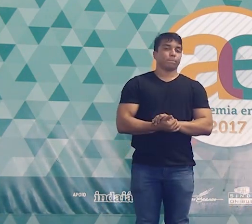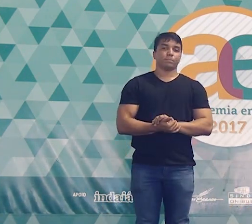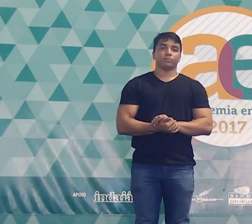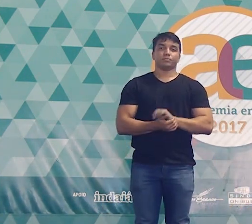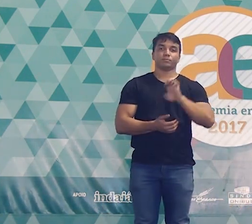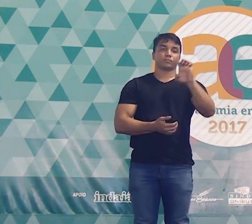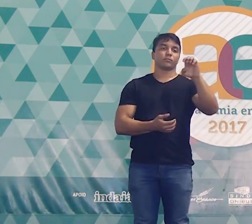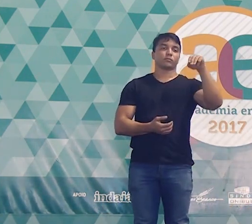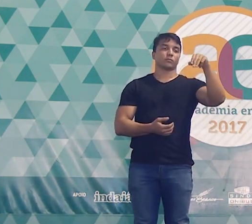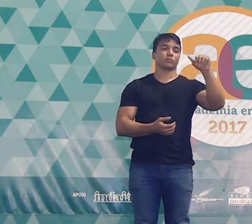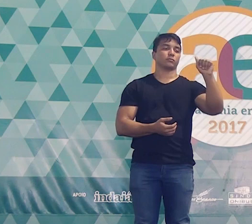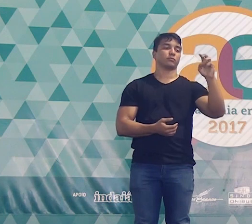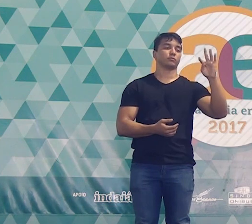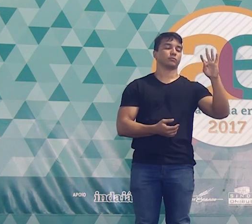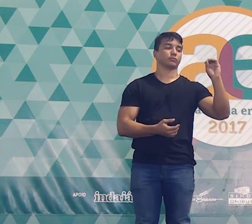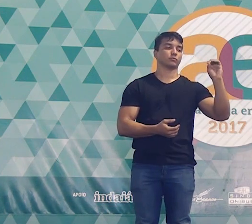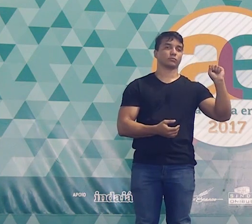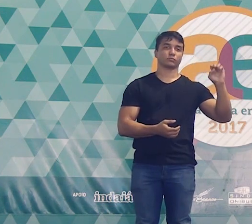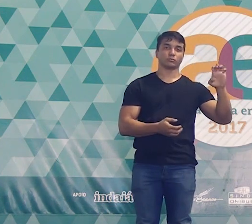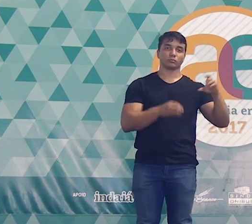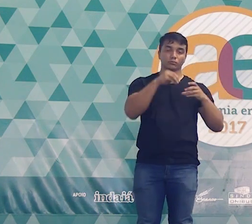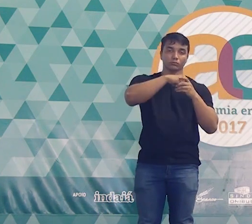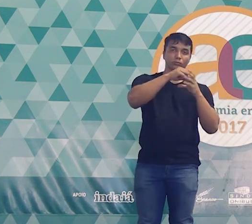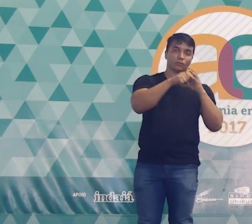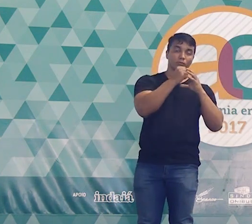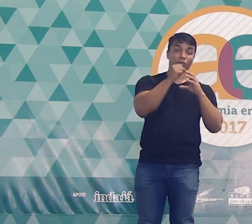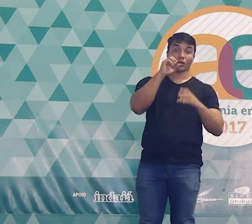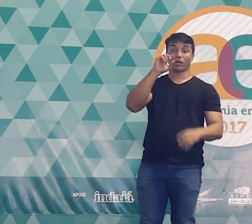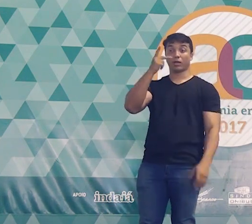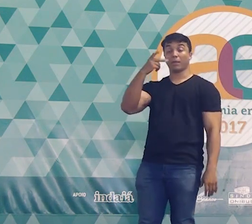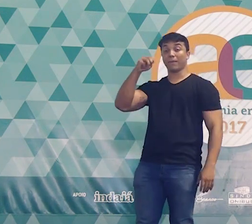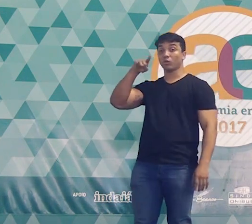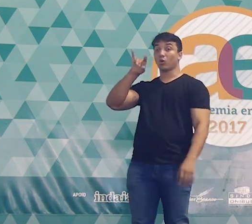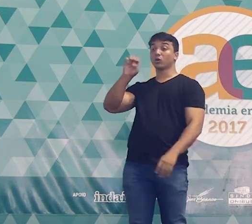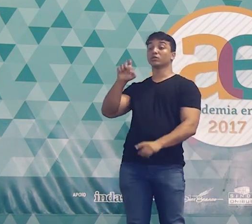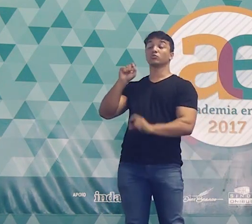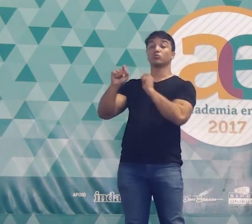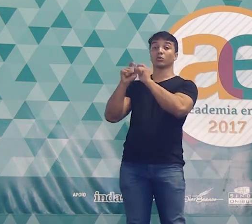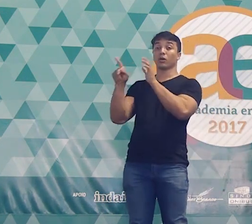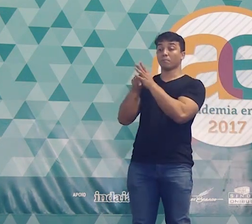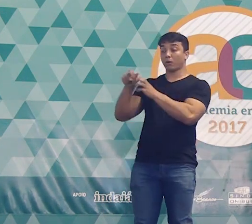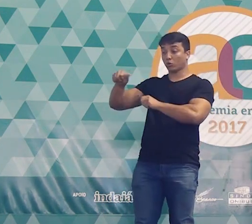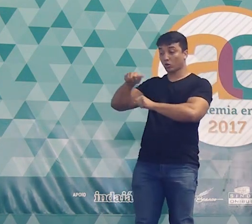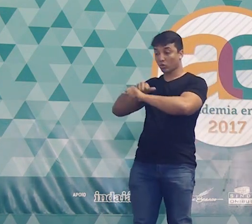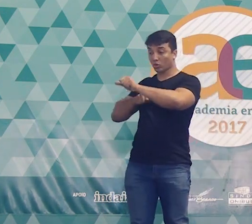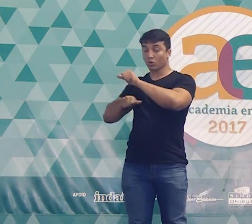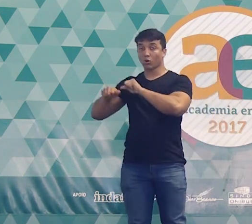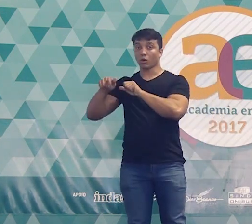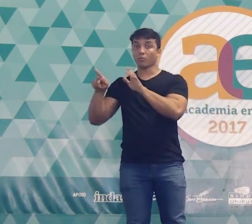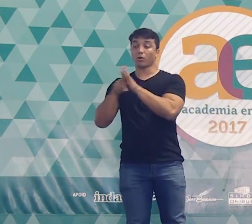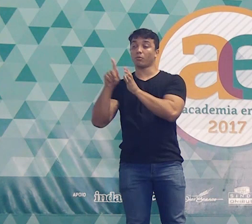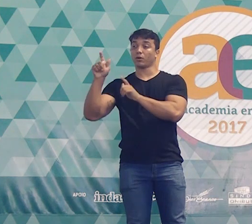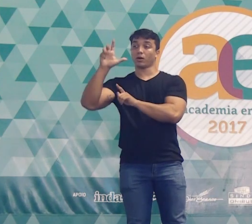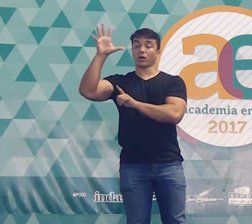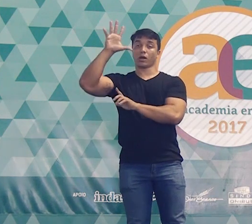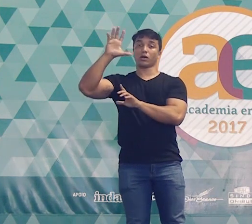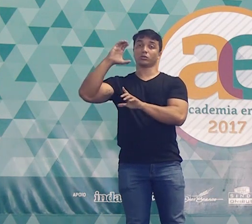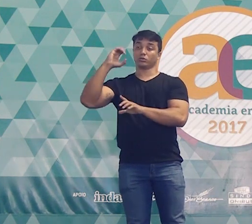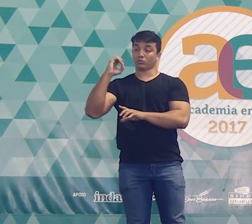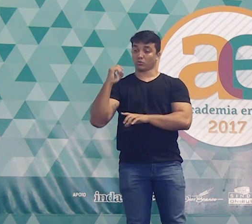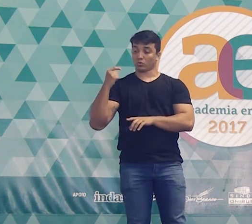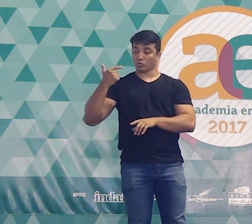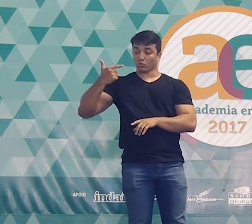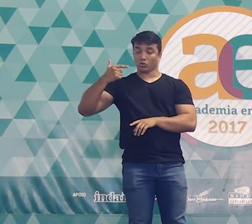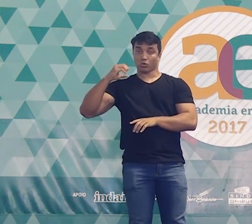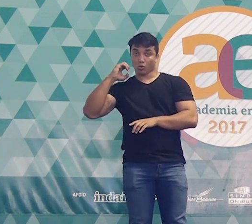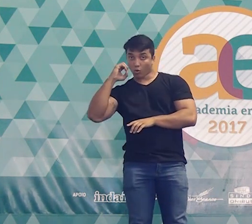Hematose é um exemplo de movimento interno da célula? Não, gente, a hematose não é. A hematose é a troca de gás, do oxigênio,